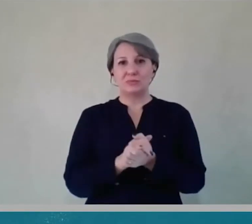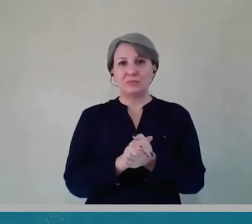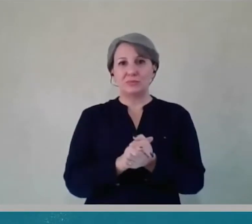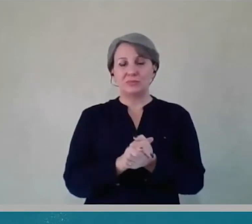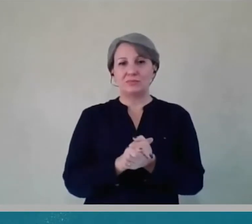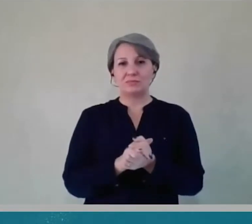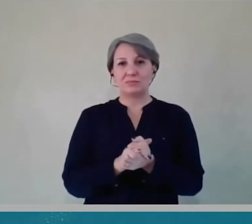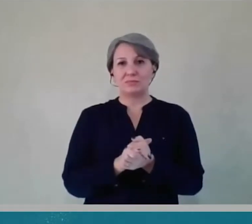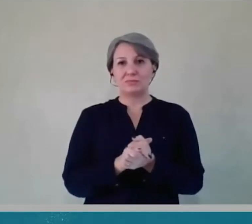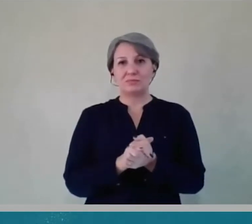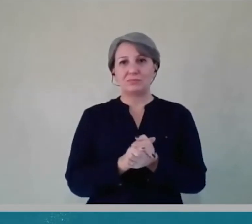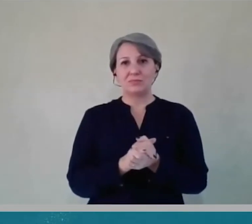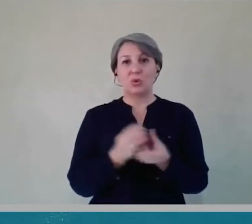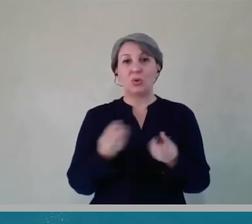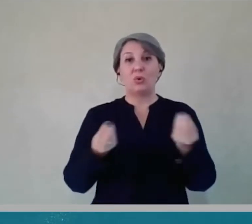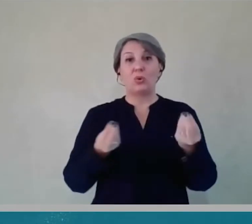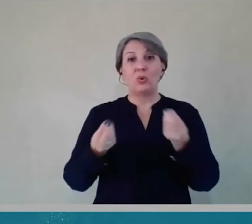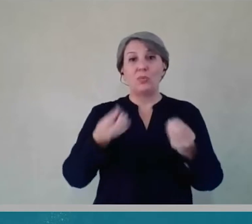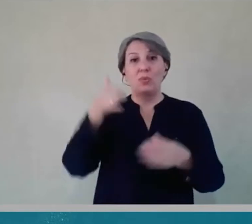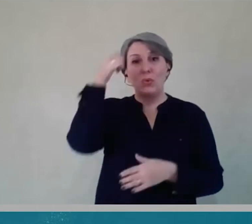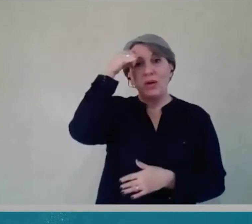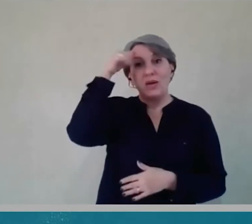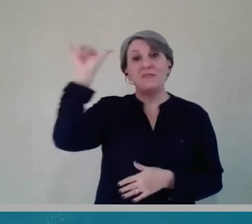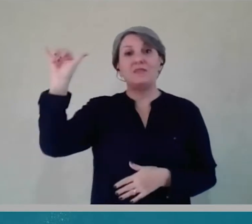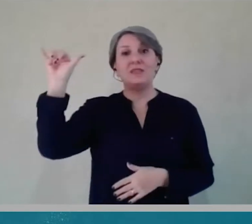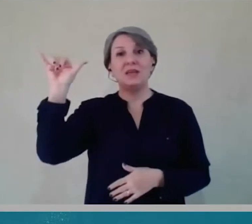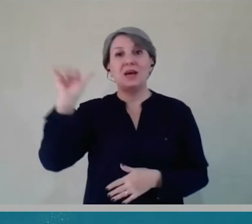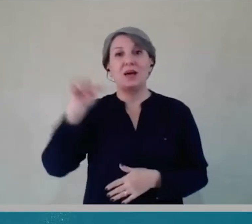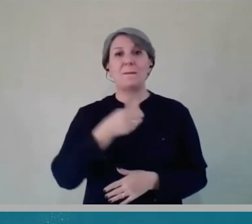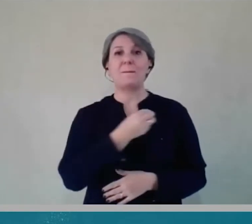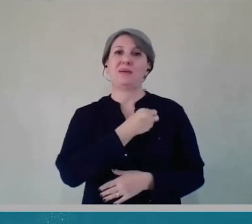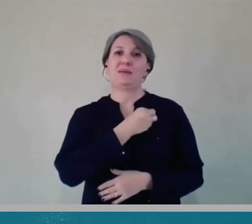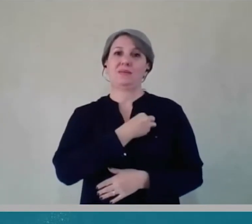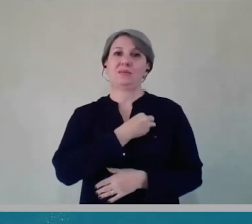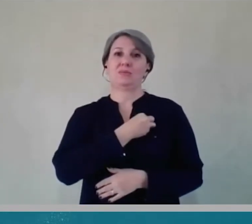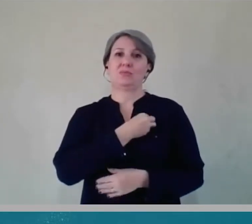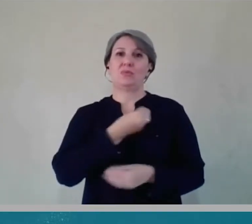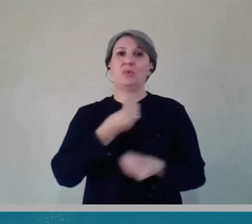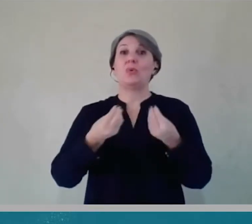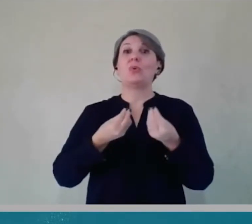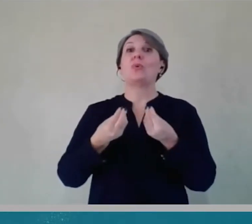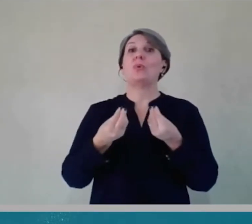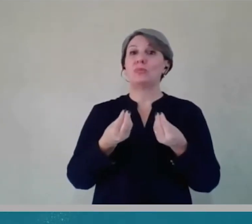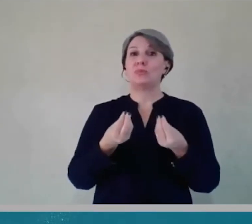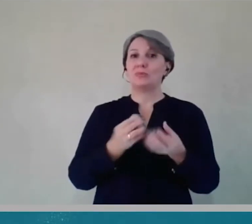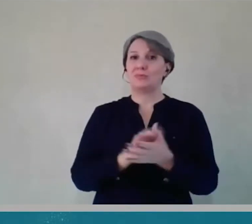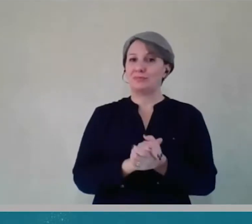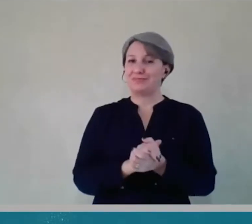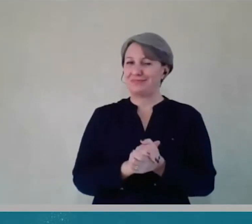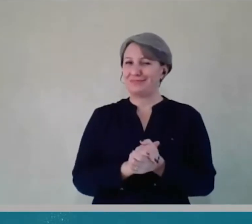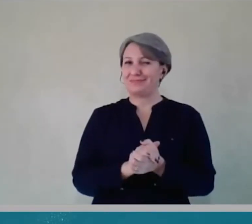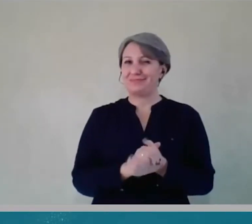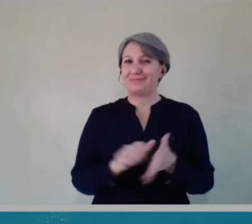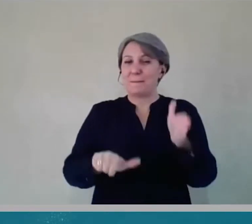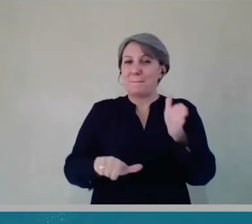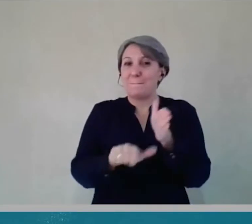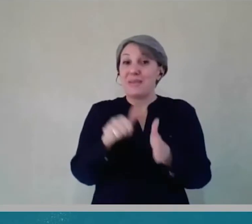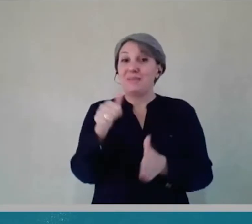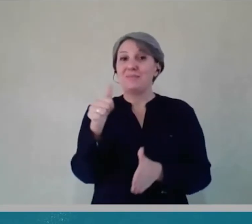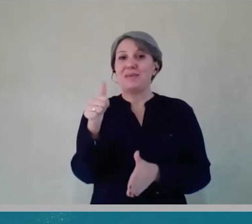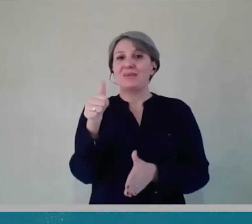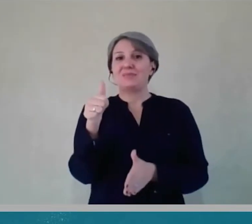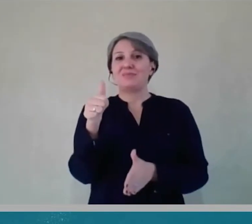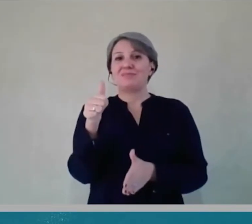para esse outro plano? Primeiro, né, claro, invocar o nome do Senhor, né,